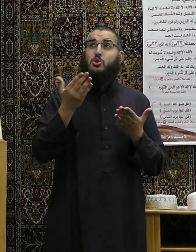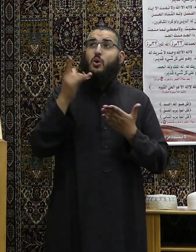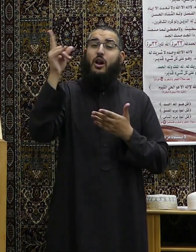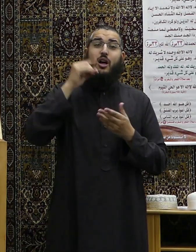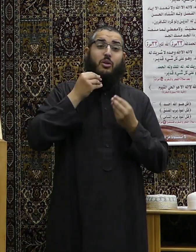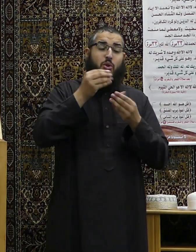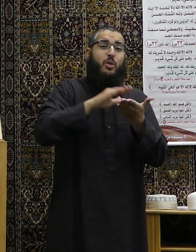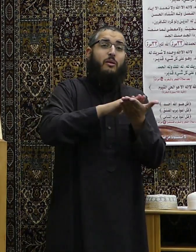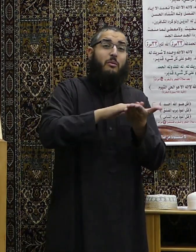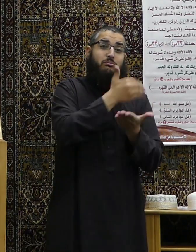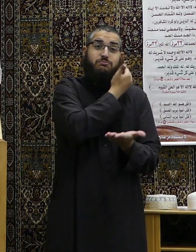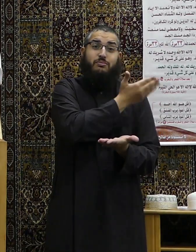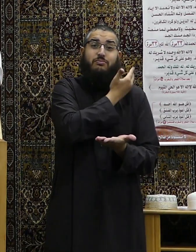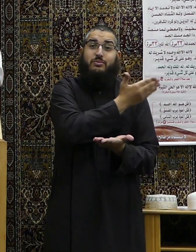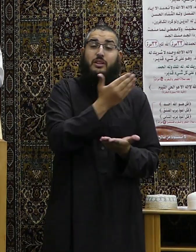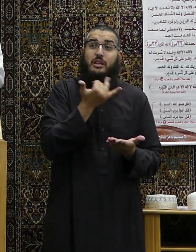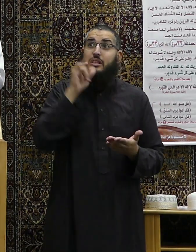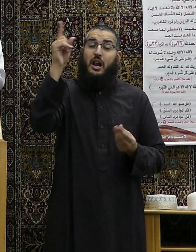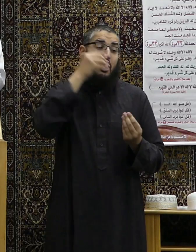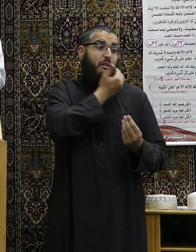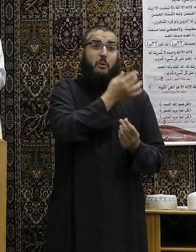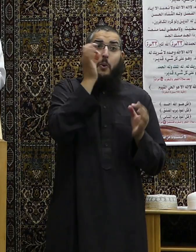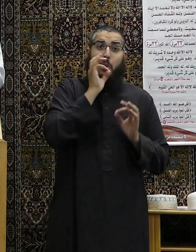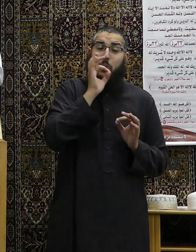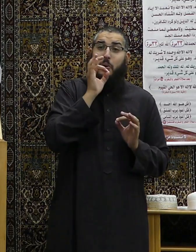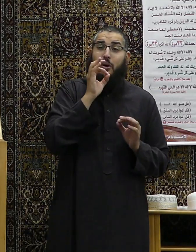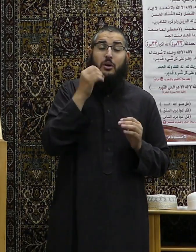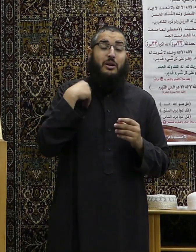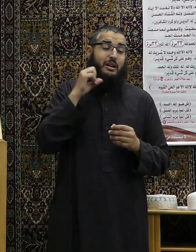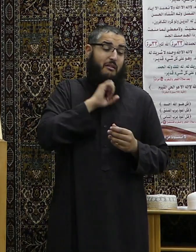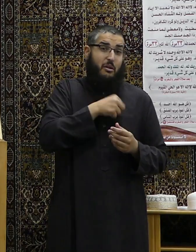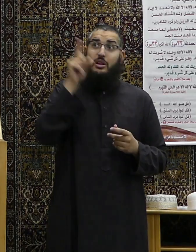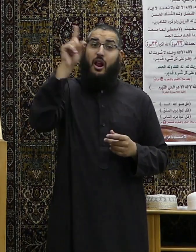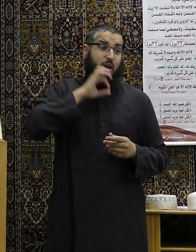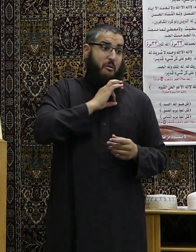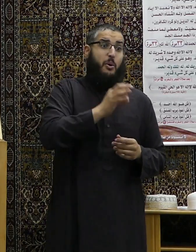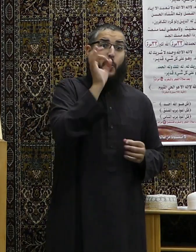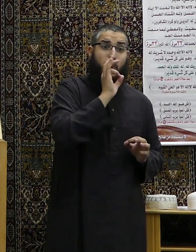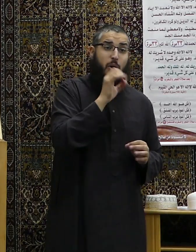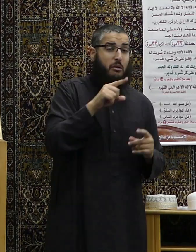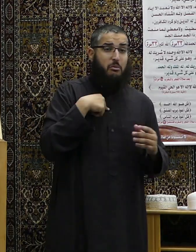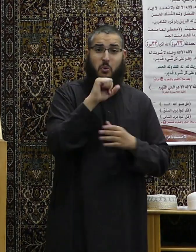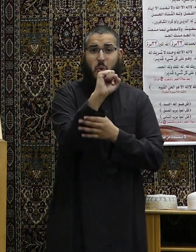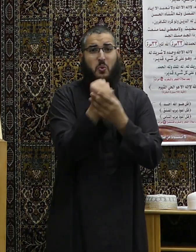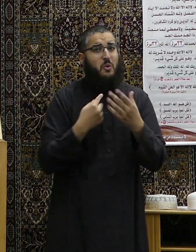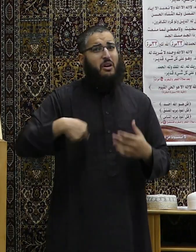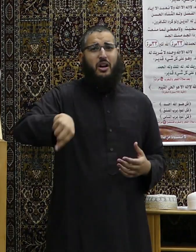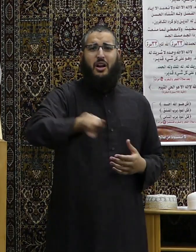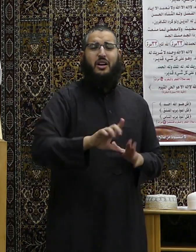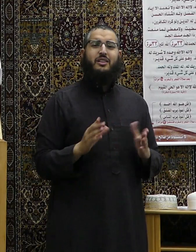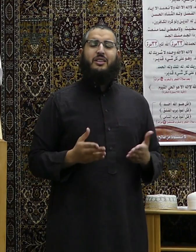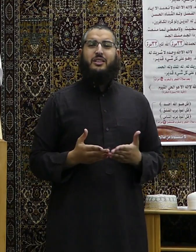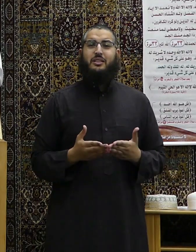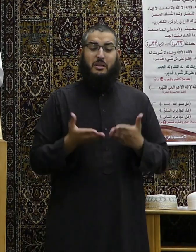ne nous pardonne pas, s'il ne nous fait pas miséricorde, s'il n'a pas pitié de nous, on court à notre perte. C'est pour ça, Ahbab al-Karam, dès